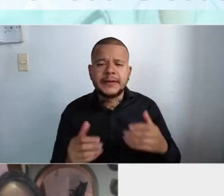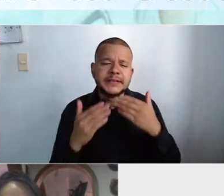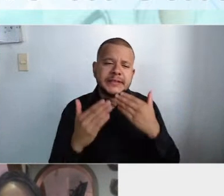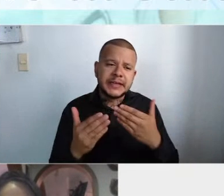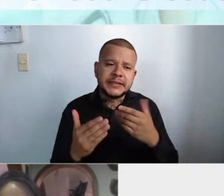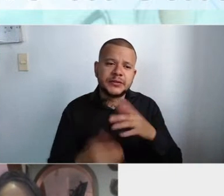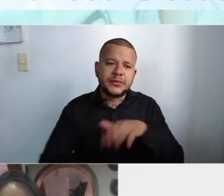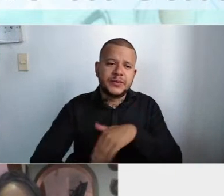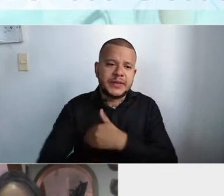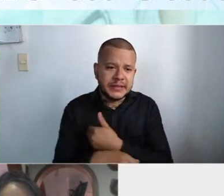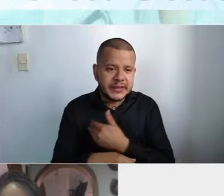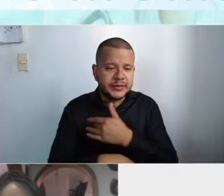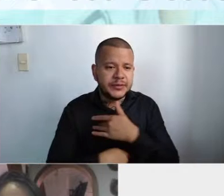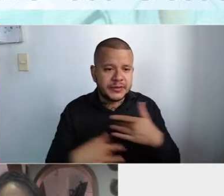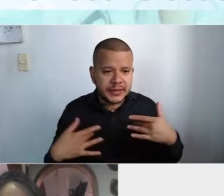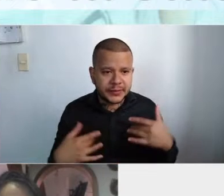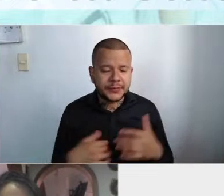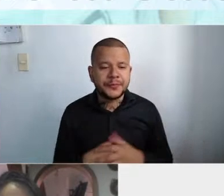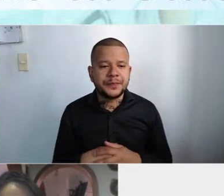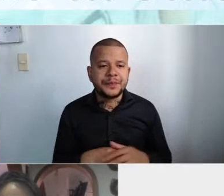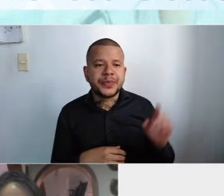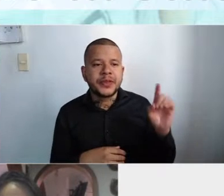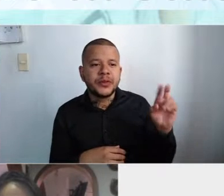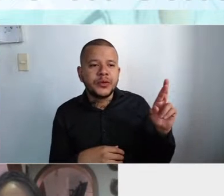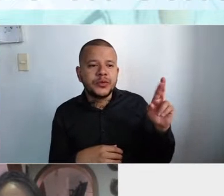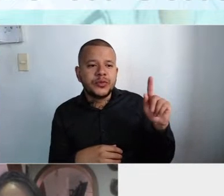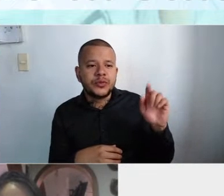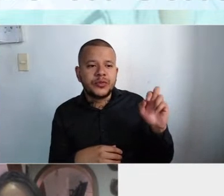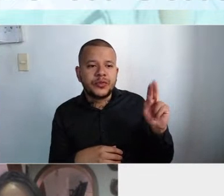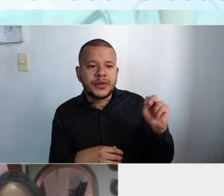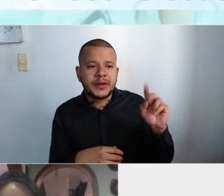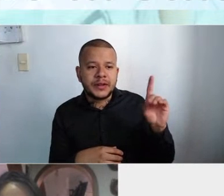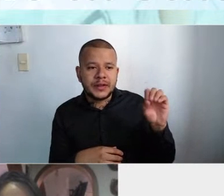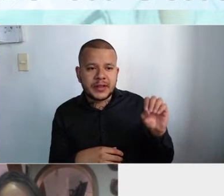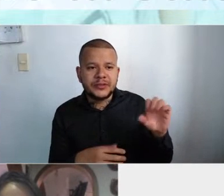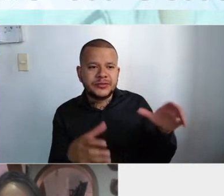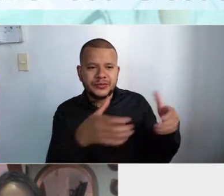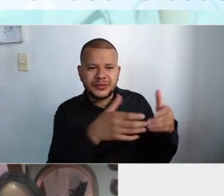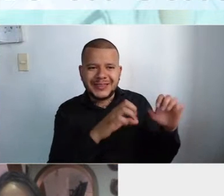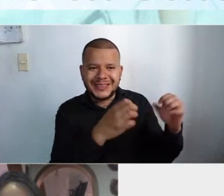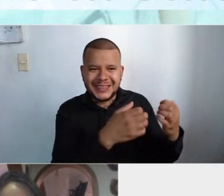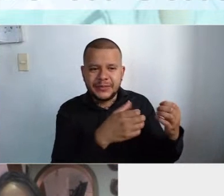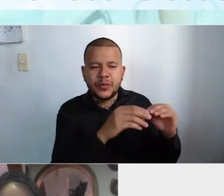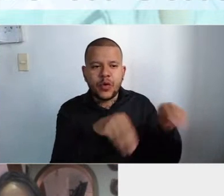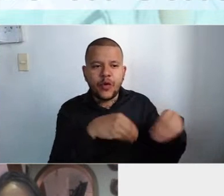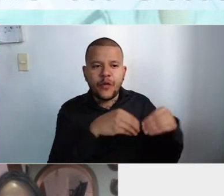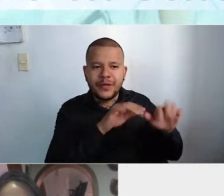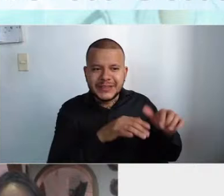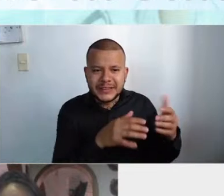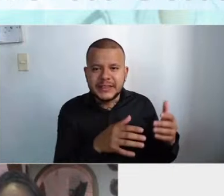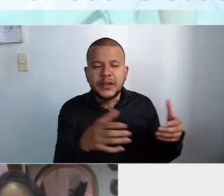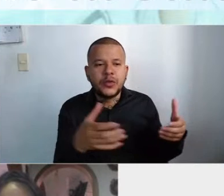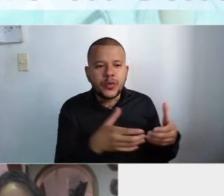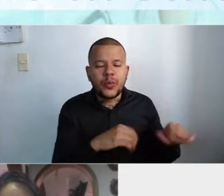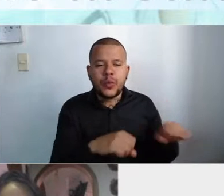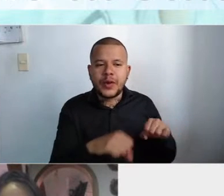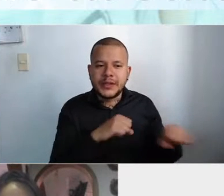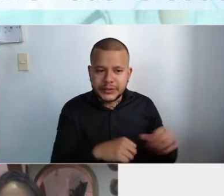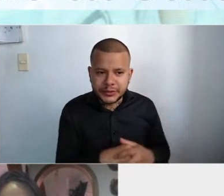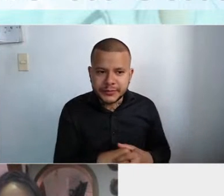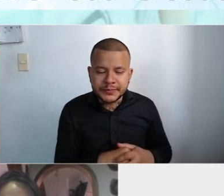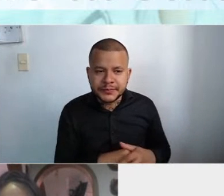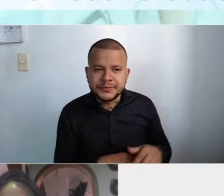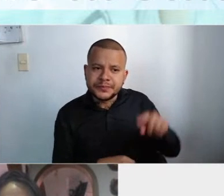al ministerio, ¿cierto? Al ministro Fernando Ruiz, a todo su equipo, a la oficina, al grupo de gestión, porque siempre han